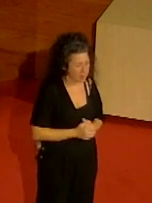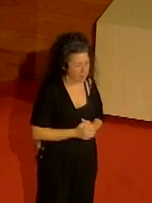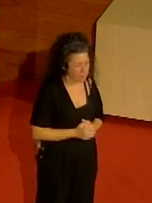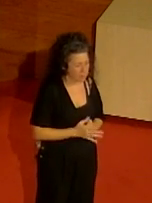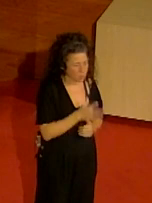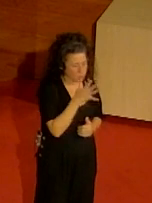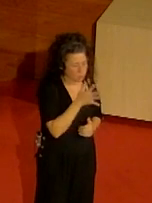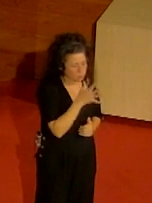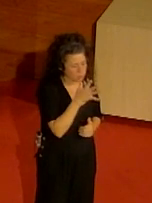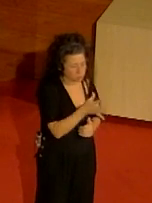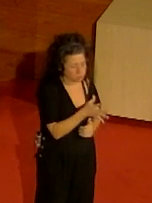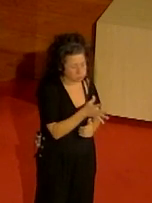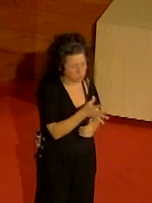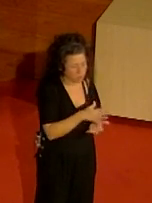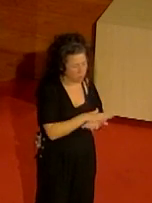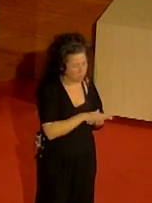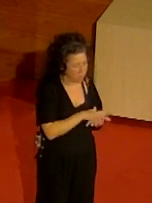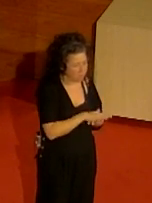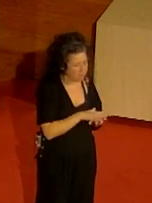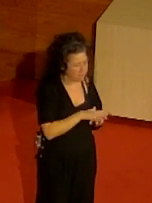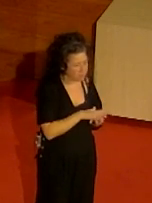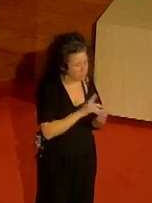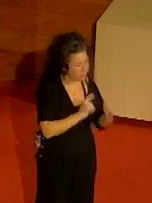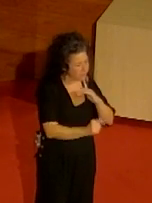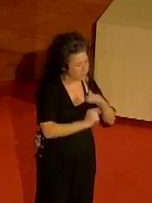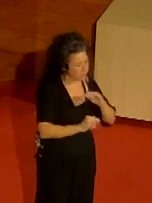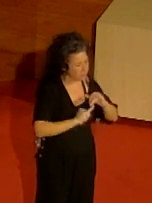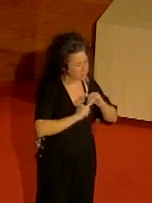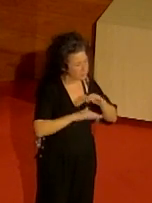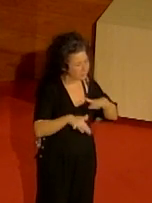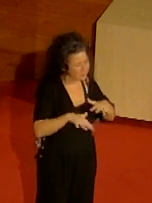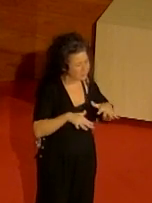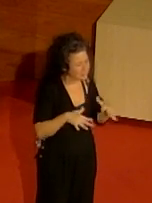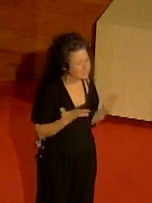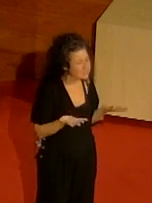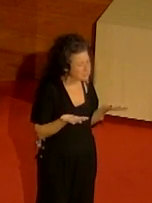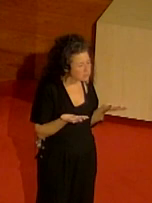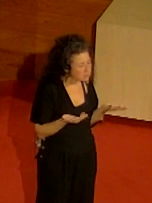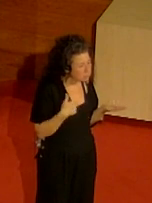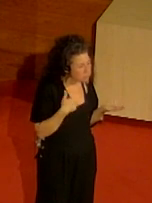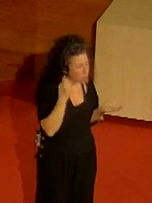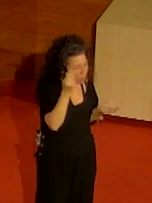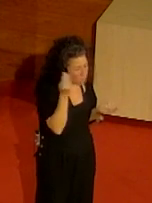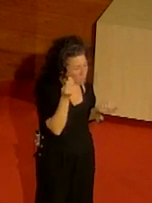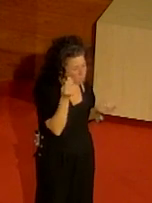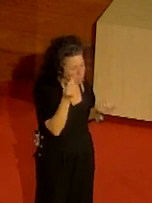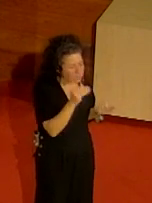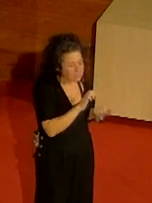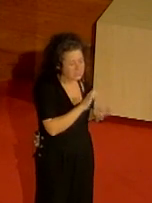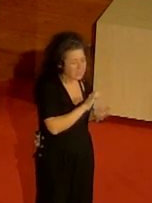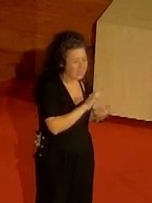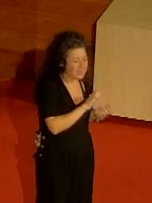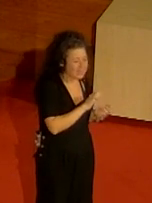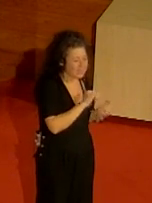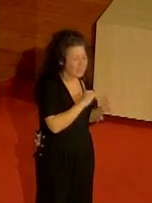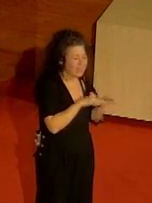Porque cuando hablamos de crisis de los refugiados, yo lo que pienso es que realmente lo que se estaba haciendo es hablar sobre la crisis europea para gestionar la llegada